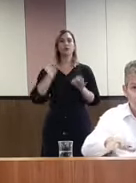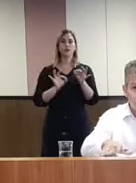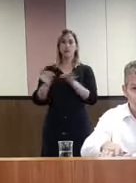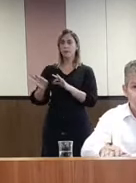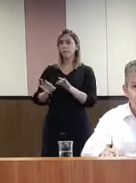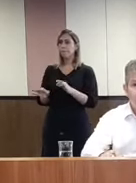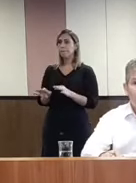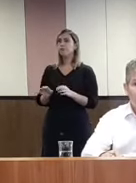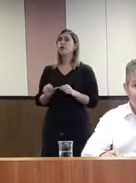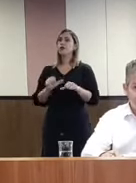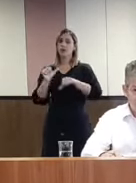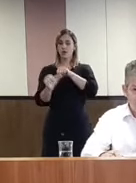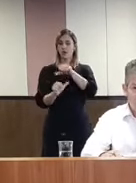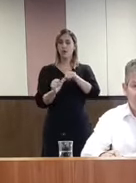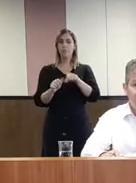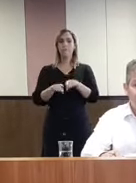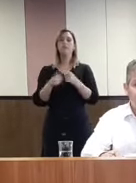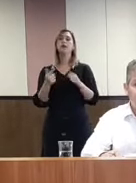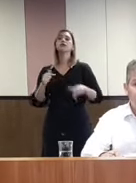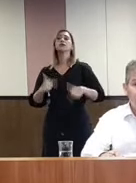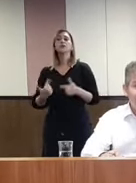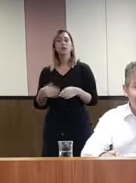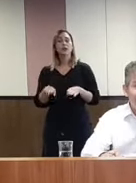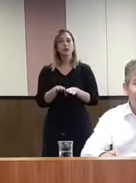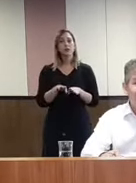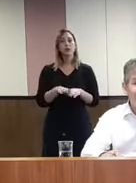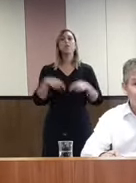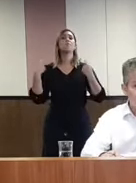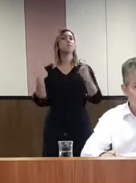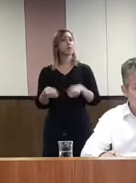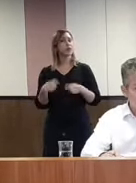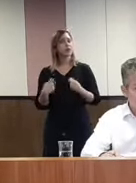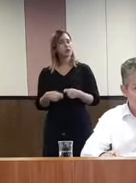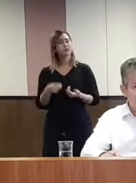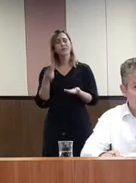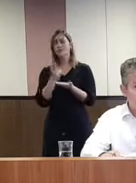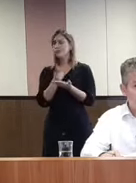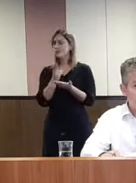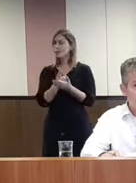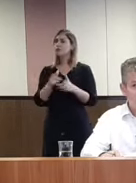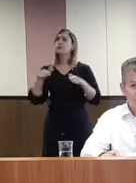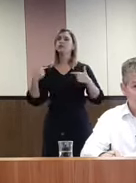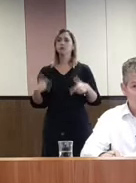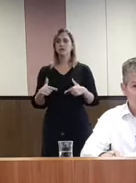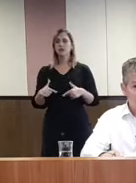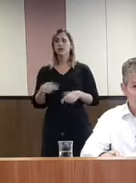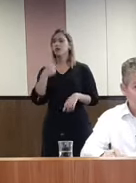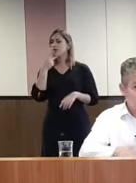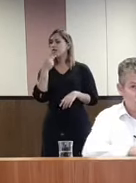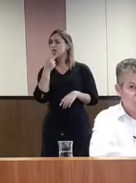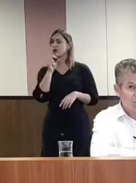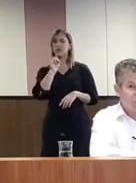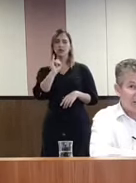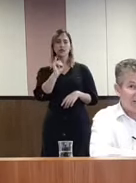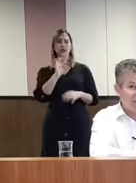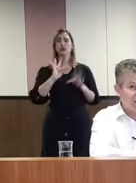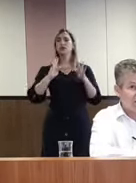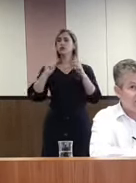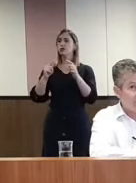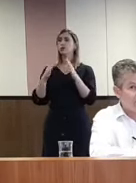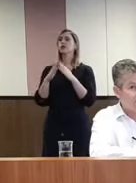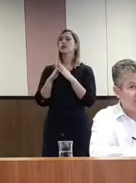sistema de rodízio, mas estamos trabalhando. Precisamos continuar trabalhando. Eu falo, olha, se todo mundo for embora para